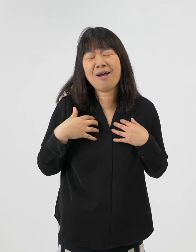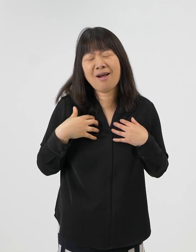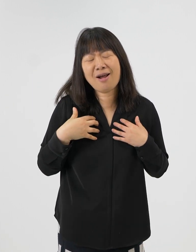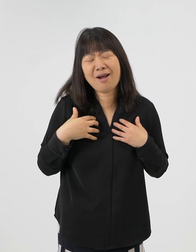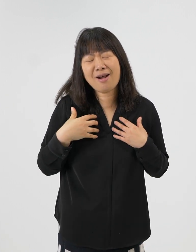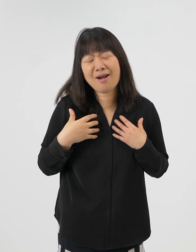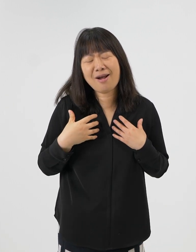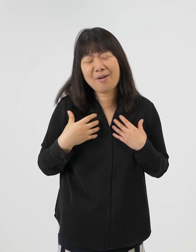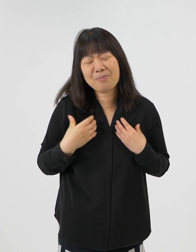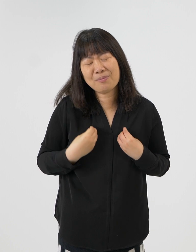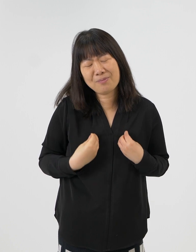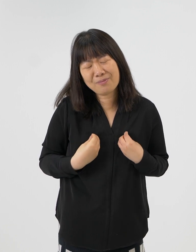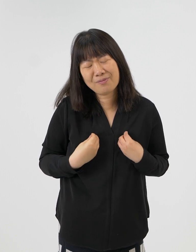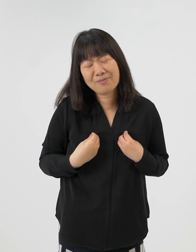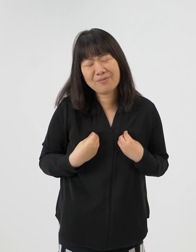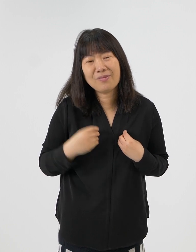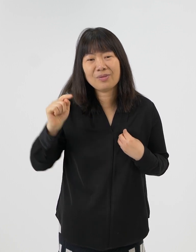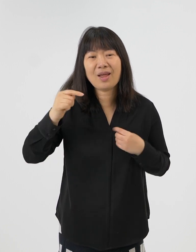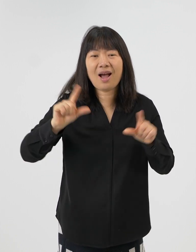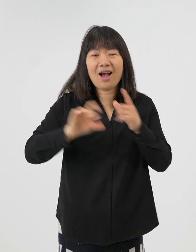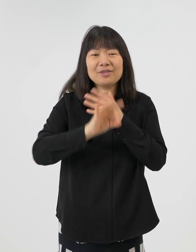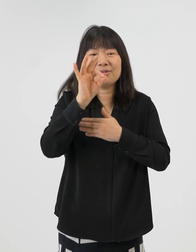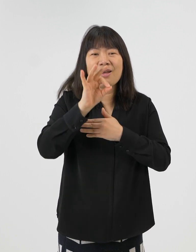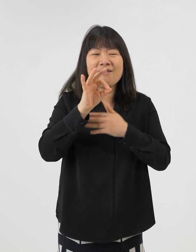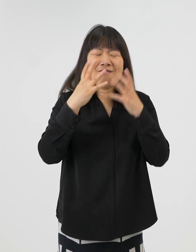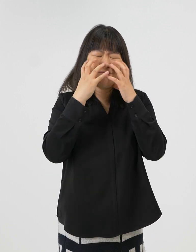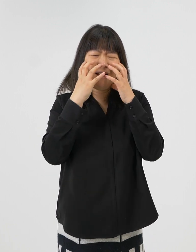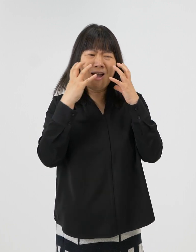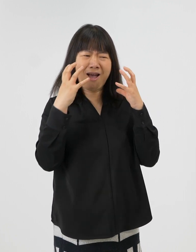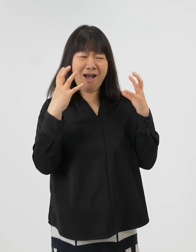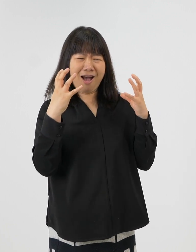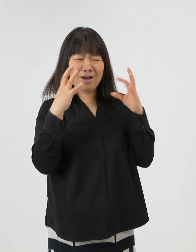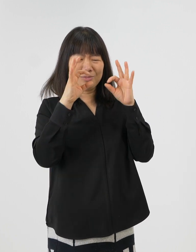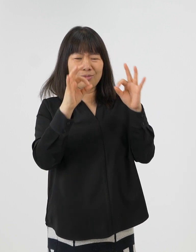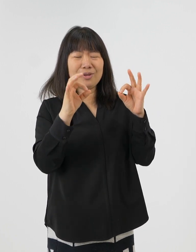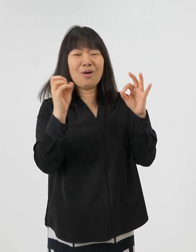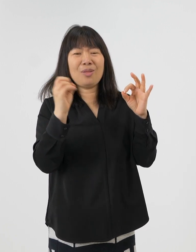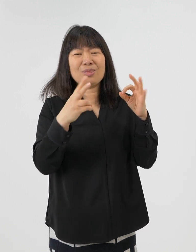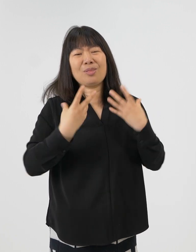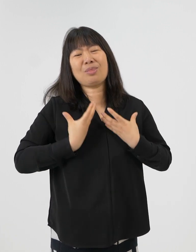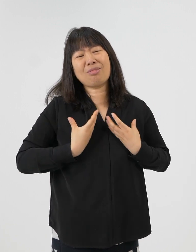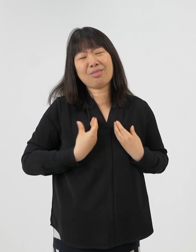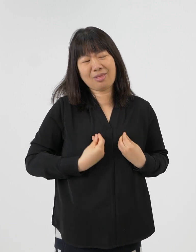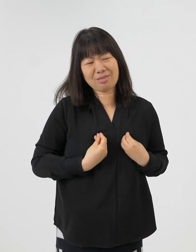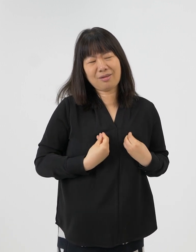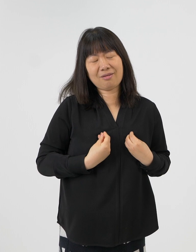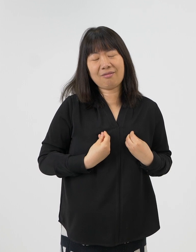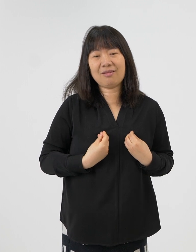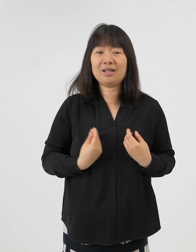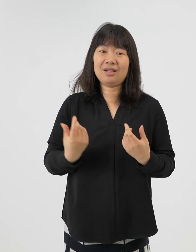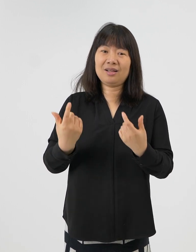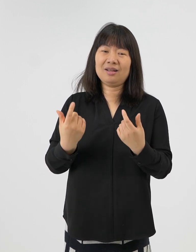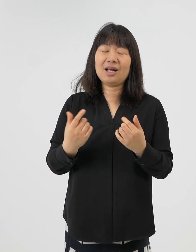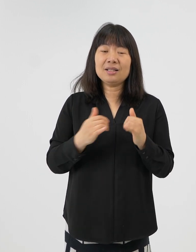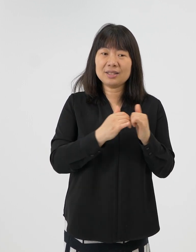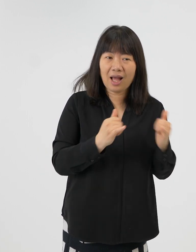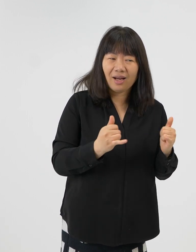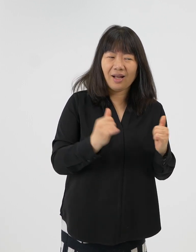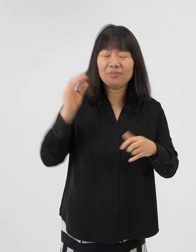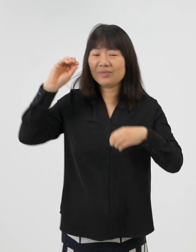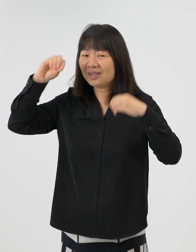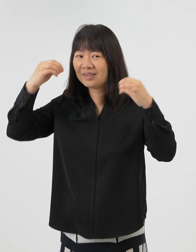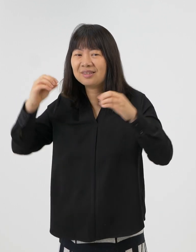아침에 찐빵 같은 얼굴로 처참한 자기의 모습을 보면서 또 좌절하고. 이 사람이든